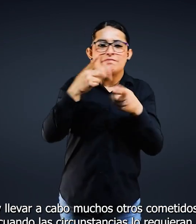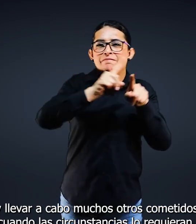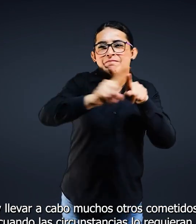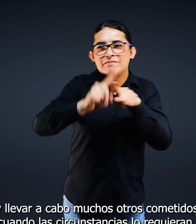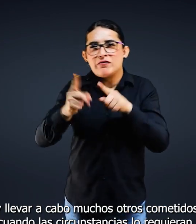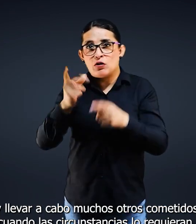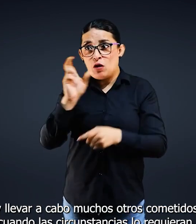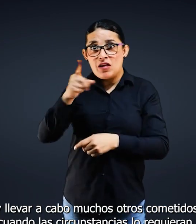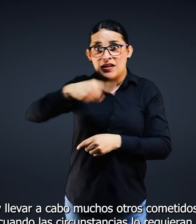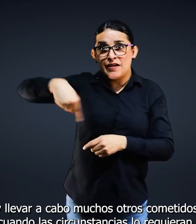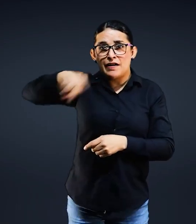las circunstancias lo requieran.